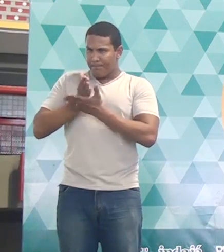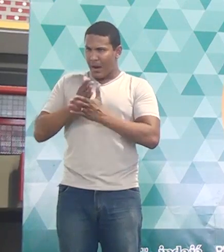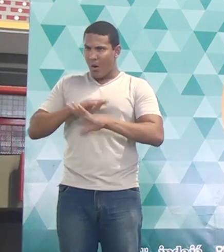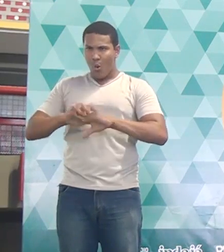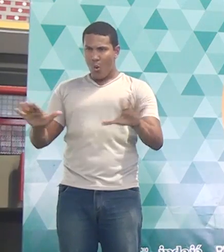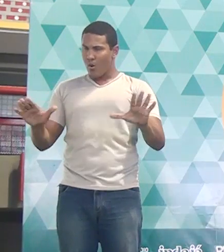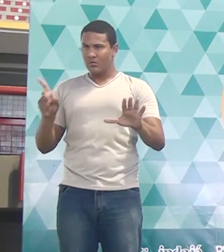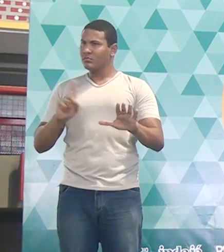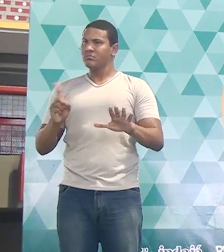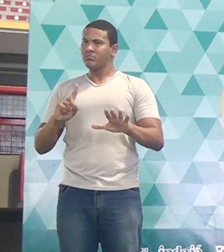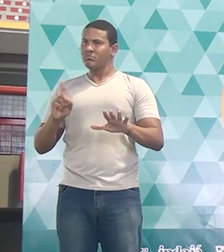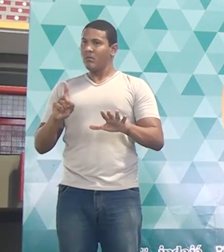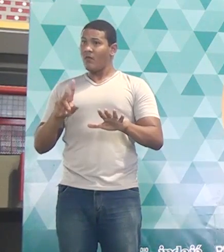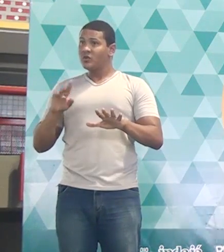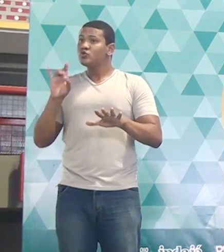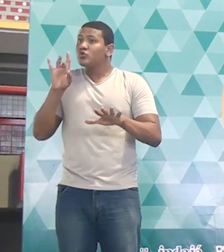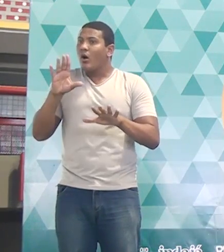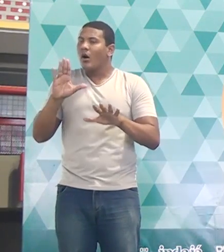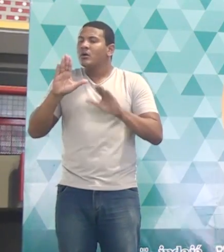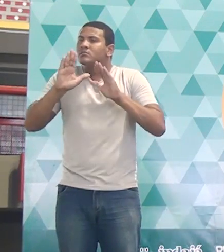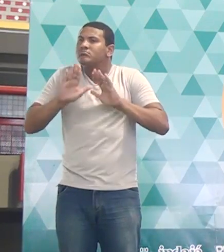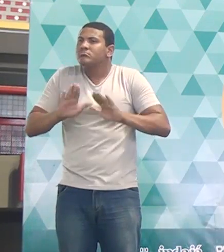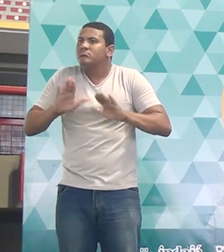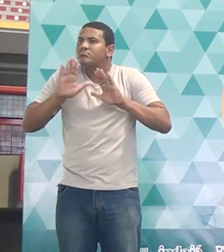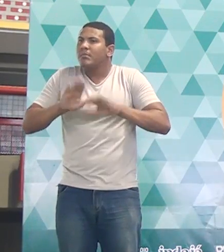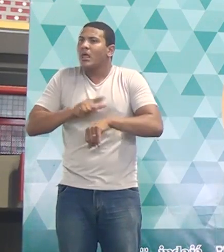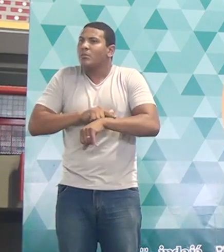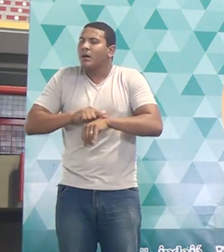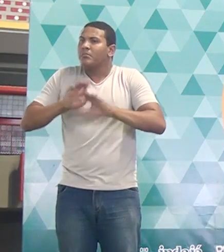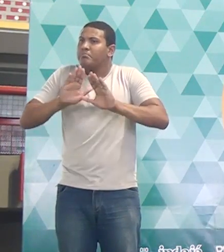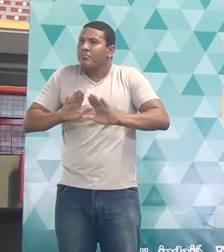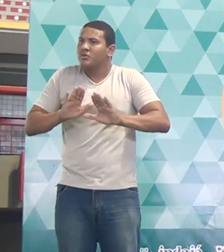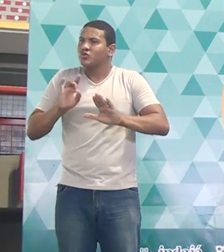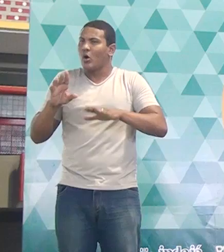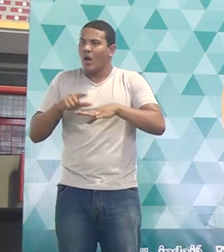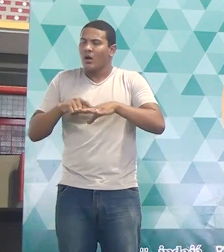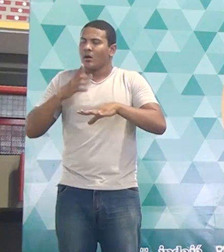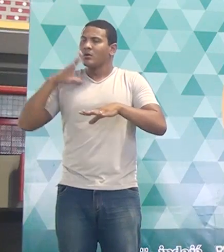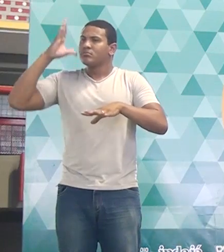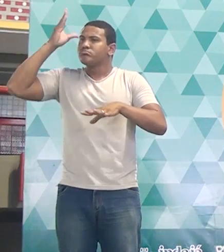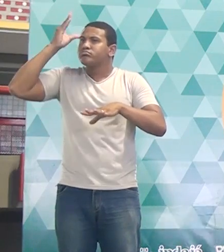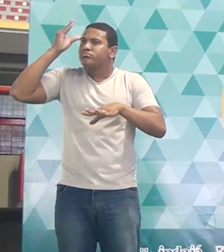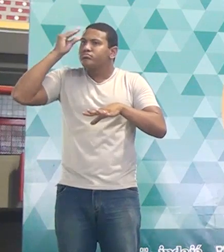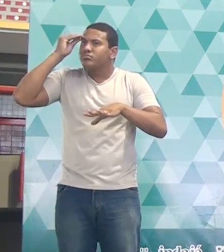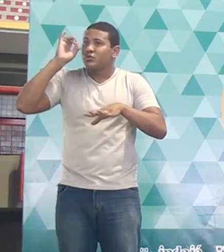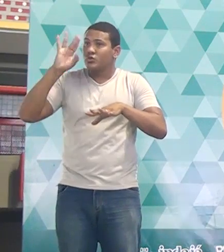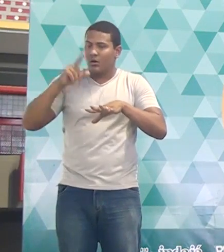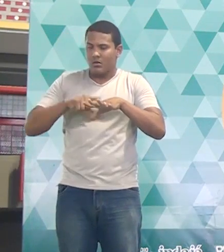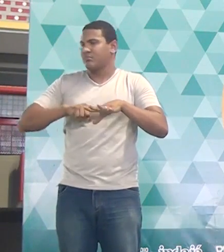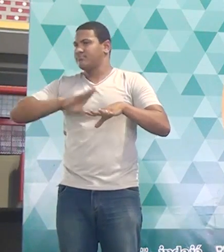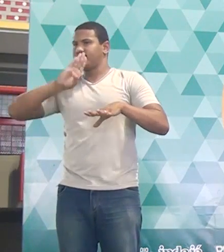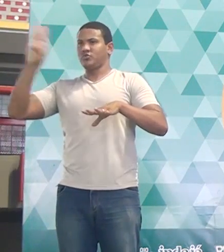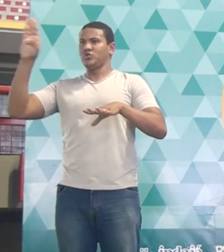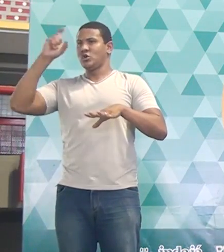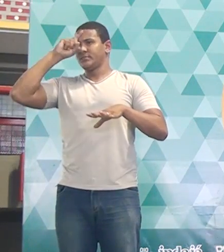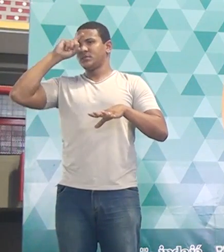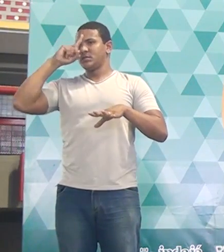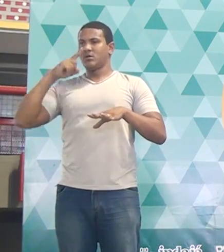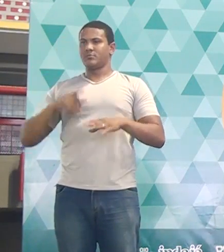ou básico. Pessoal, para saber se o material é ácido ou básico, eu tenho algumas